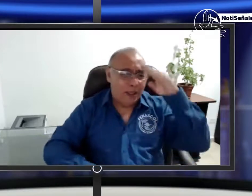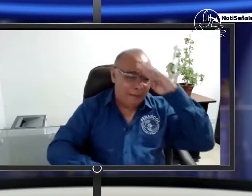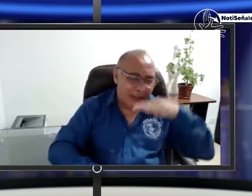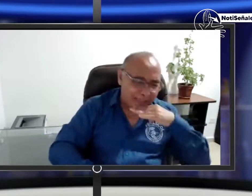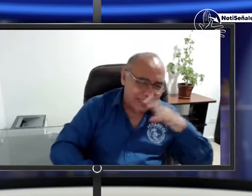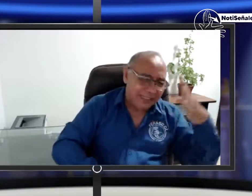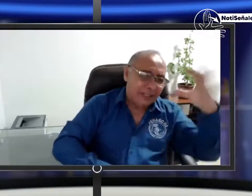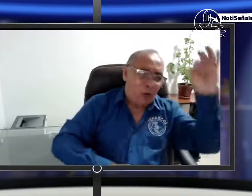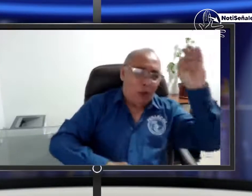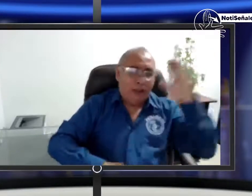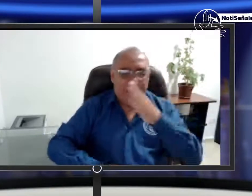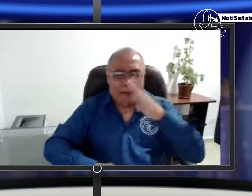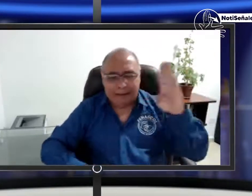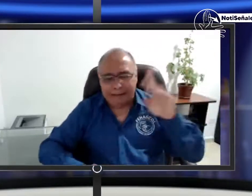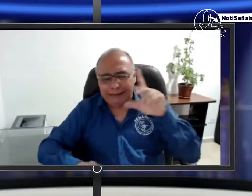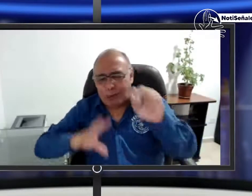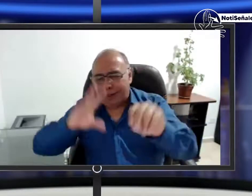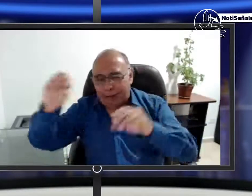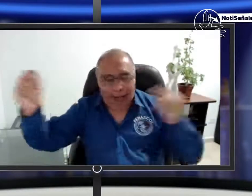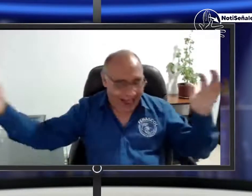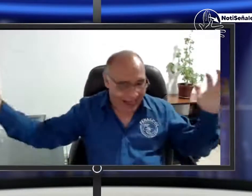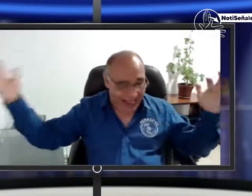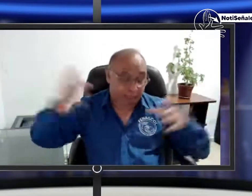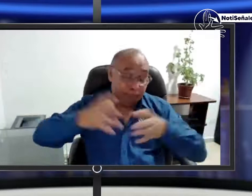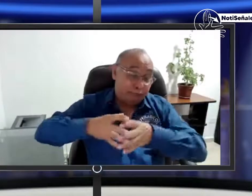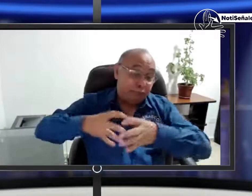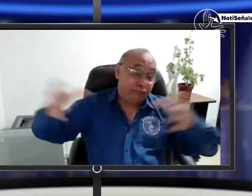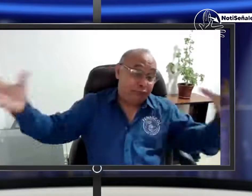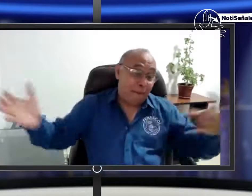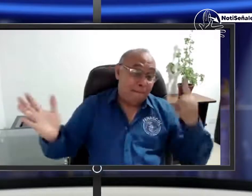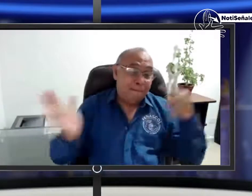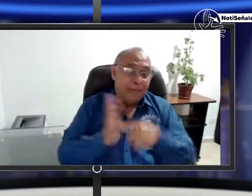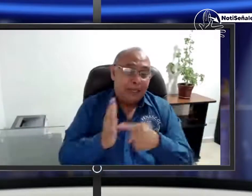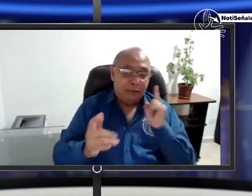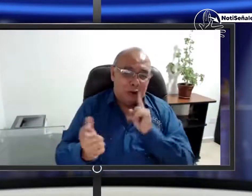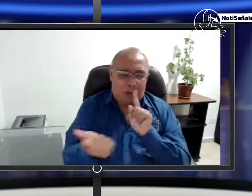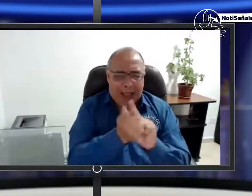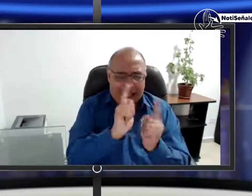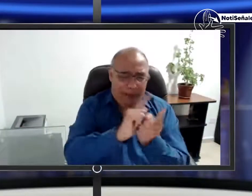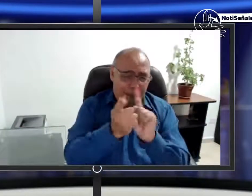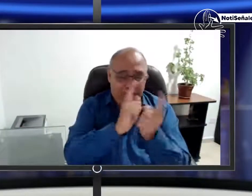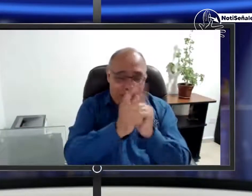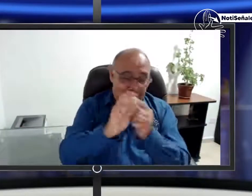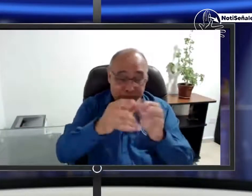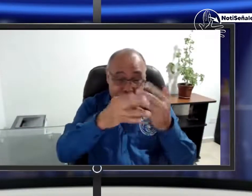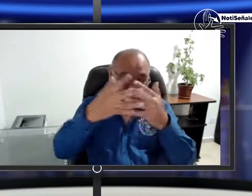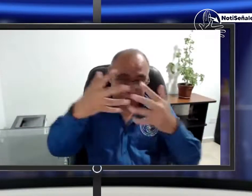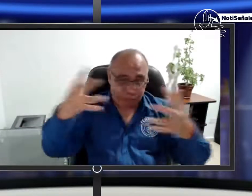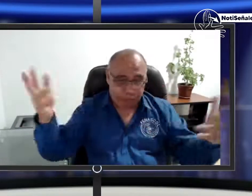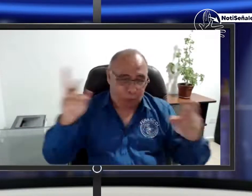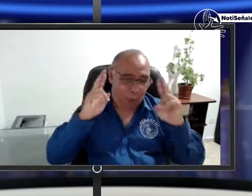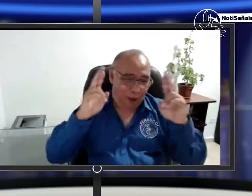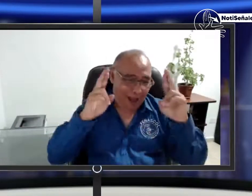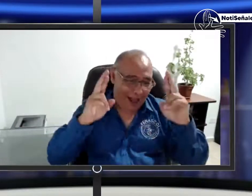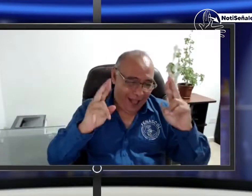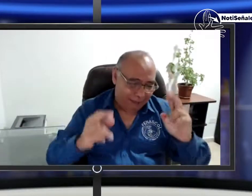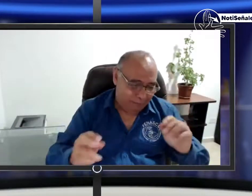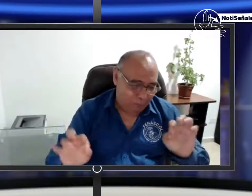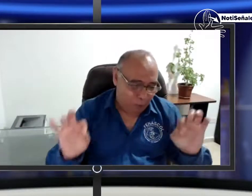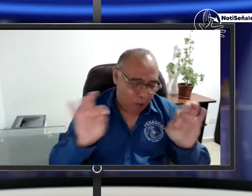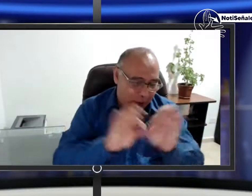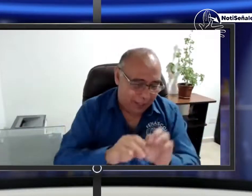sorteo que vayan siquiera 50 pereira y también de medellín vaya nuestro